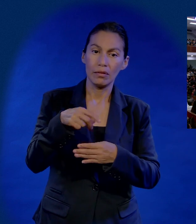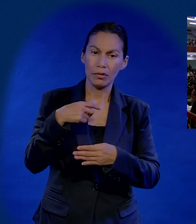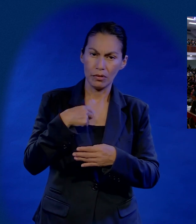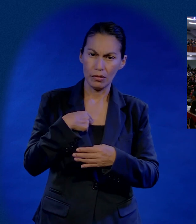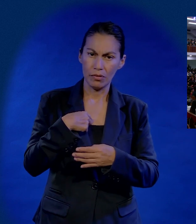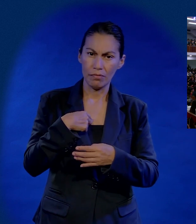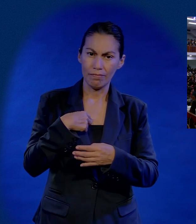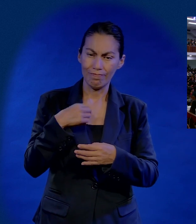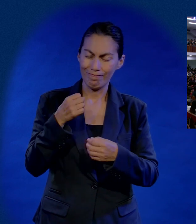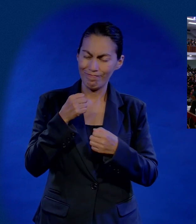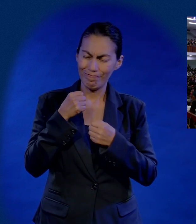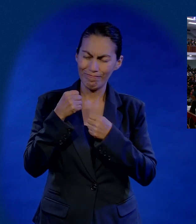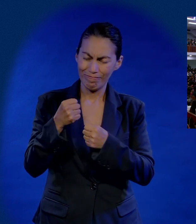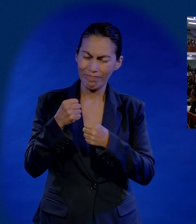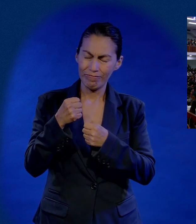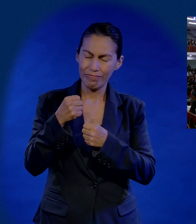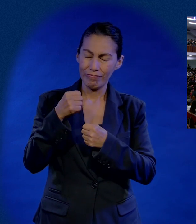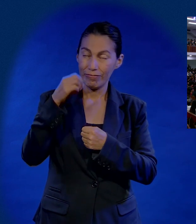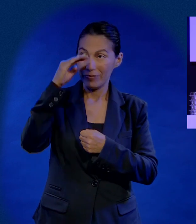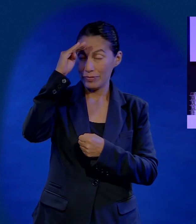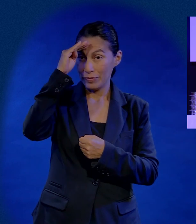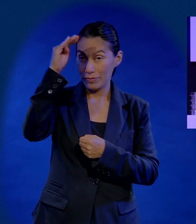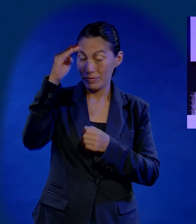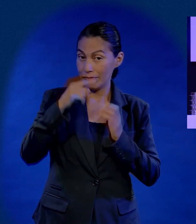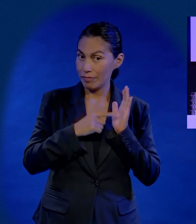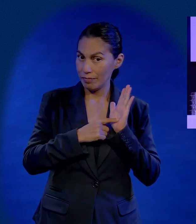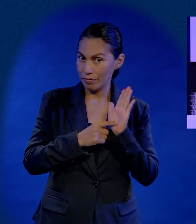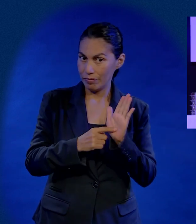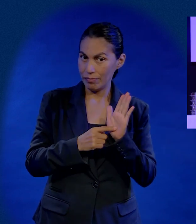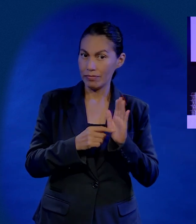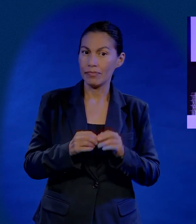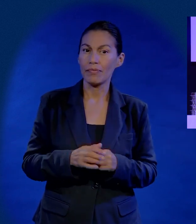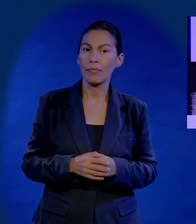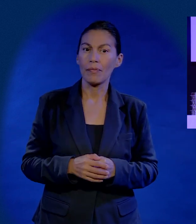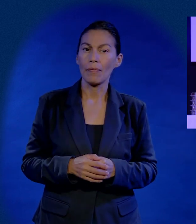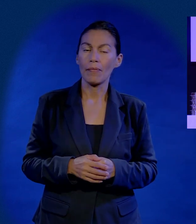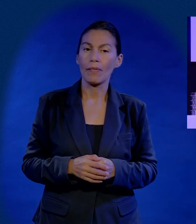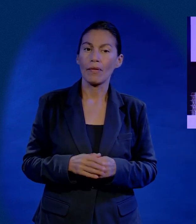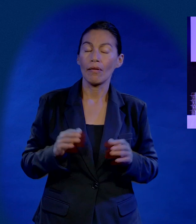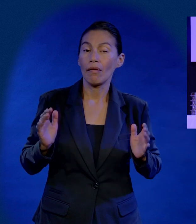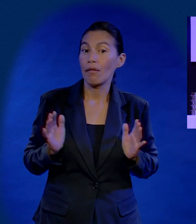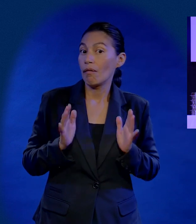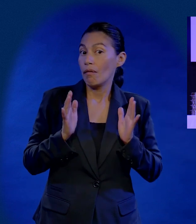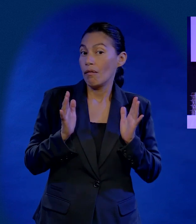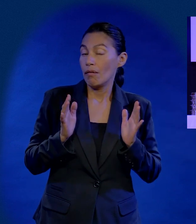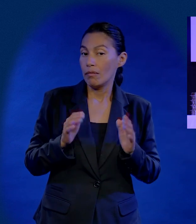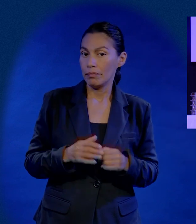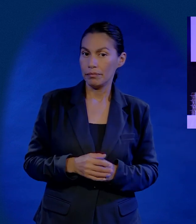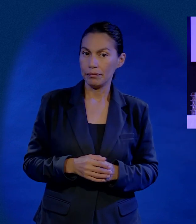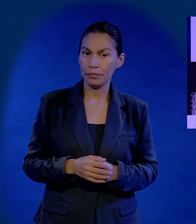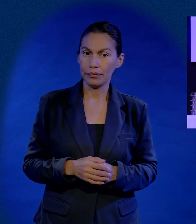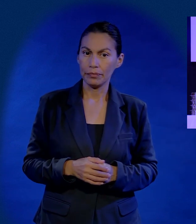cuando entonces yo creo firmemente que el Señor se manifestó, mis hermanos.